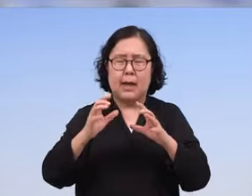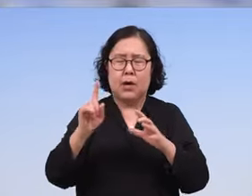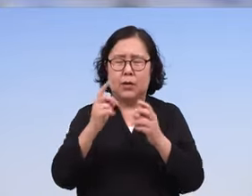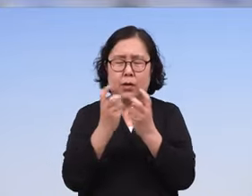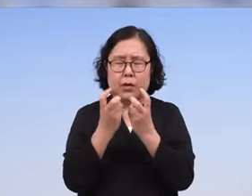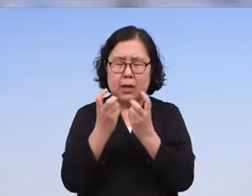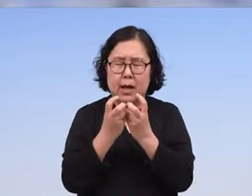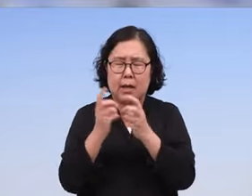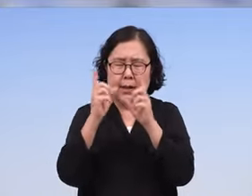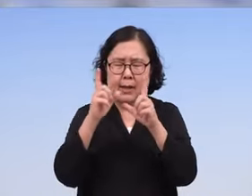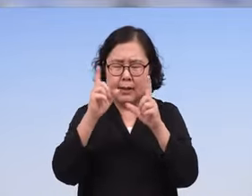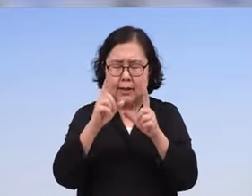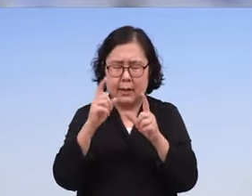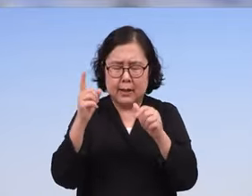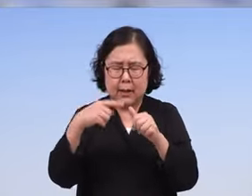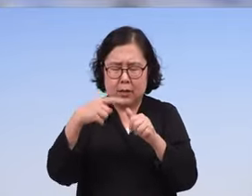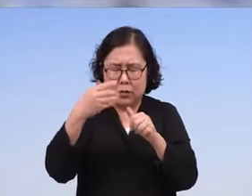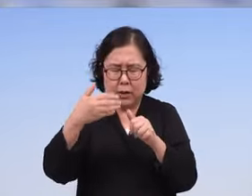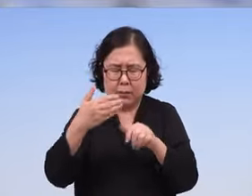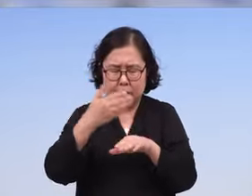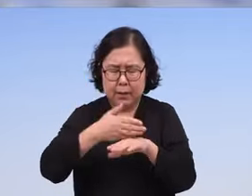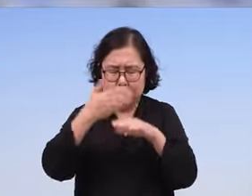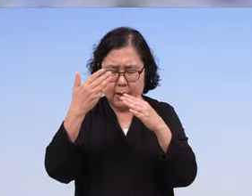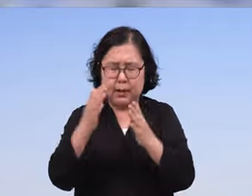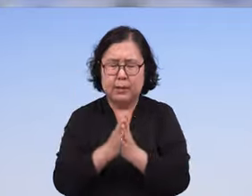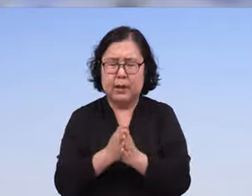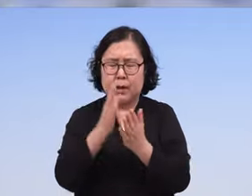주시니 감사합니다. 주님 앞에 기도하며